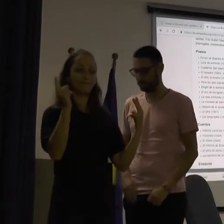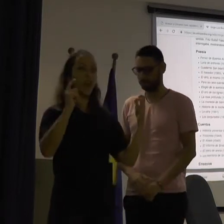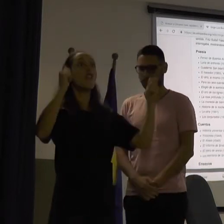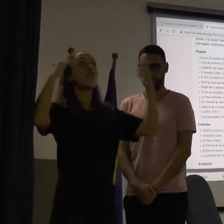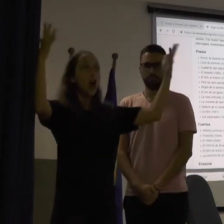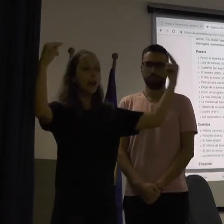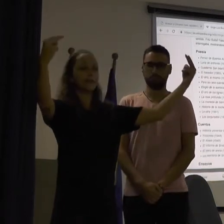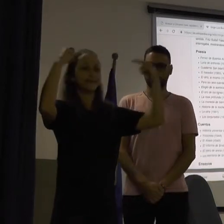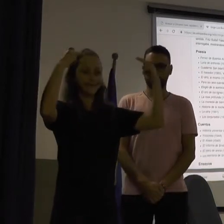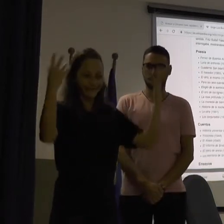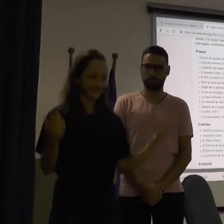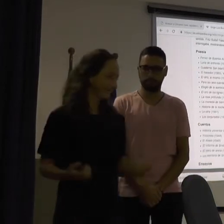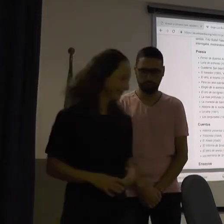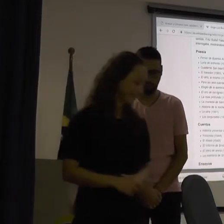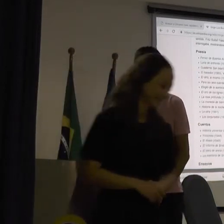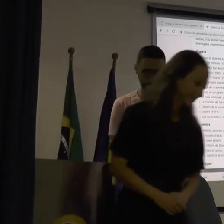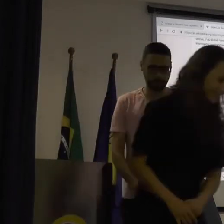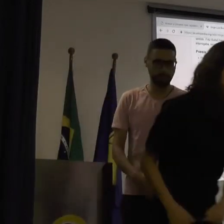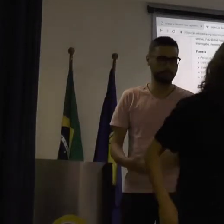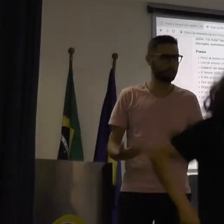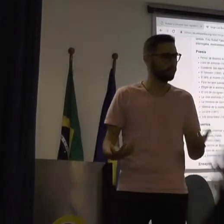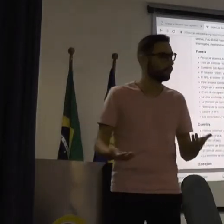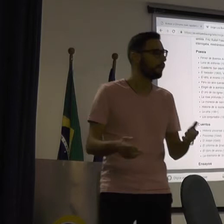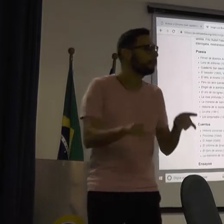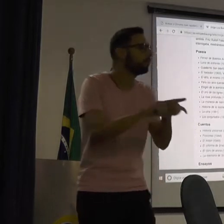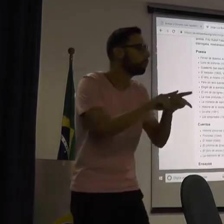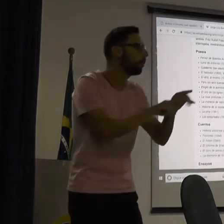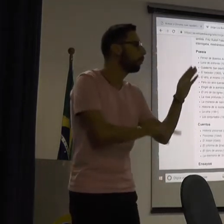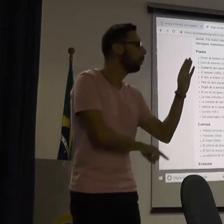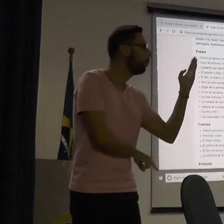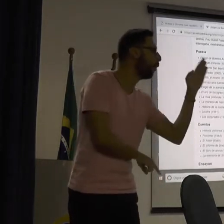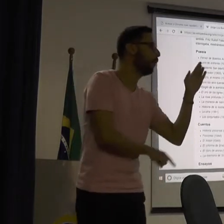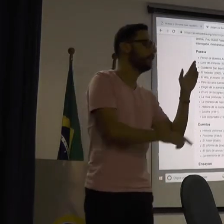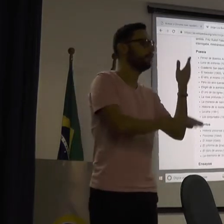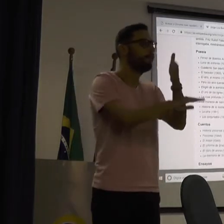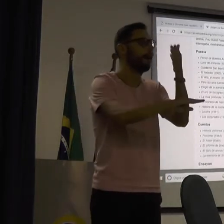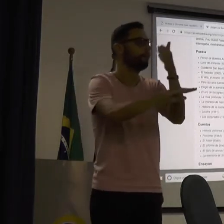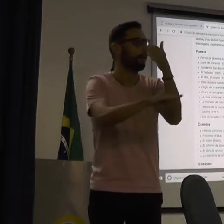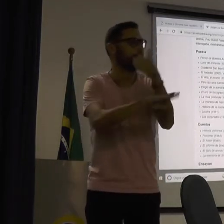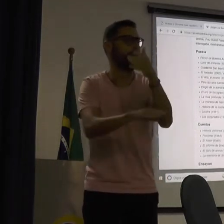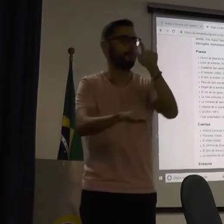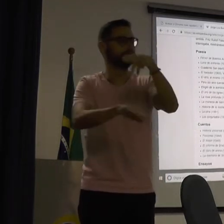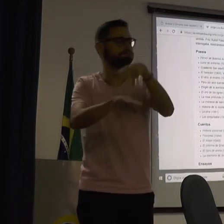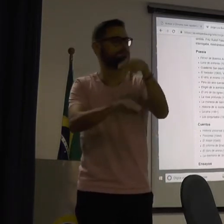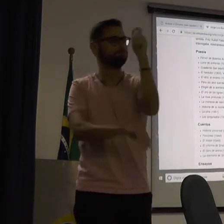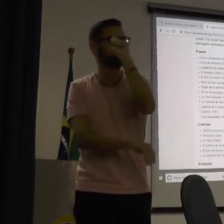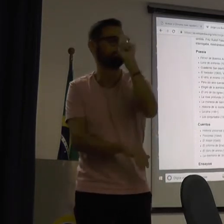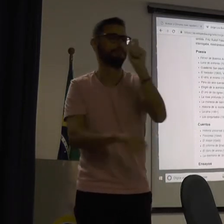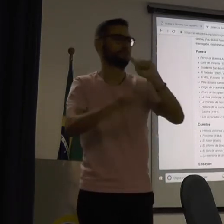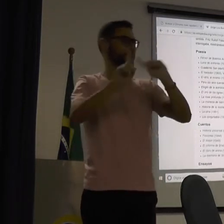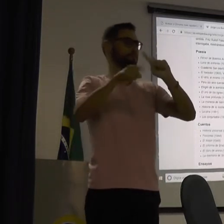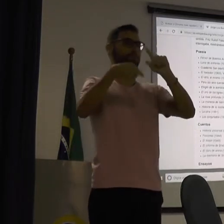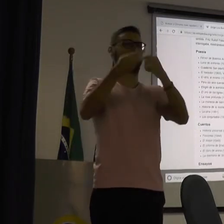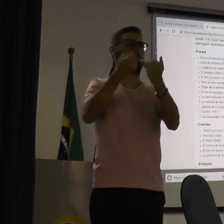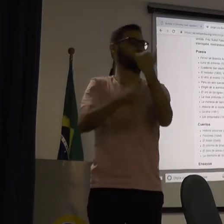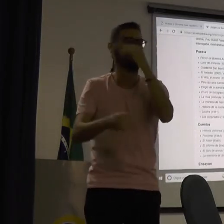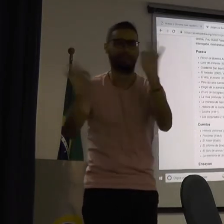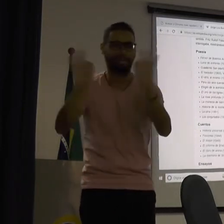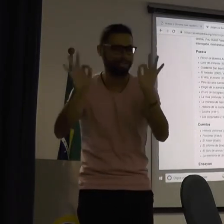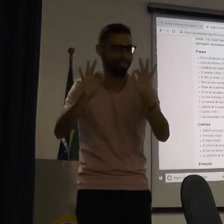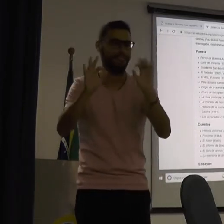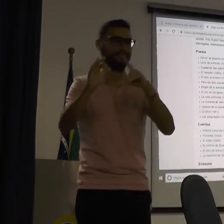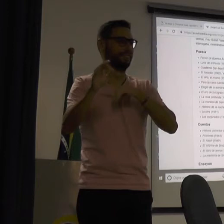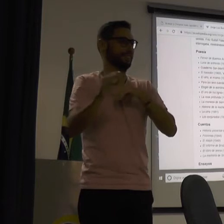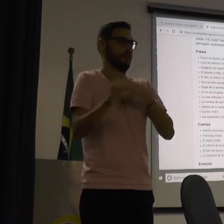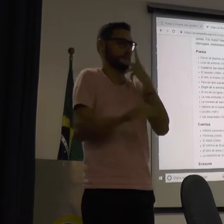fora, né? Isso aconteceu com o Borges. Todas as vezes que fui para a Argentina, sempre o argentino, na maioria,